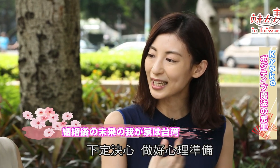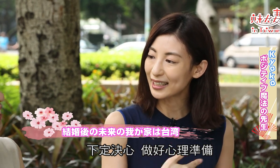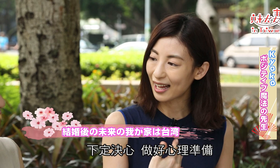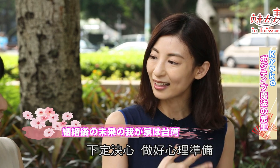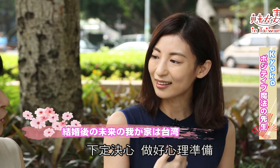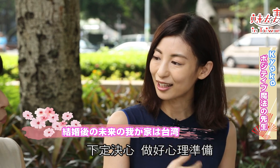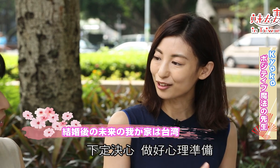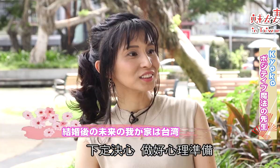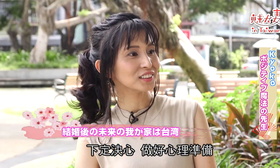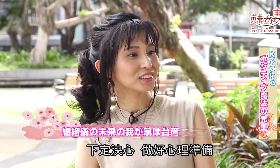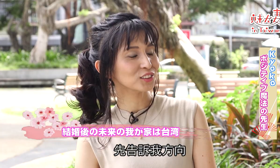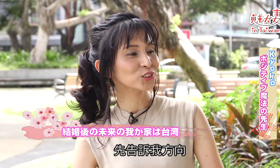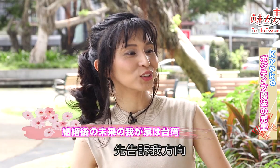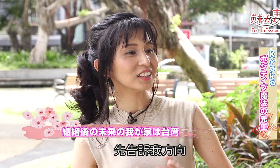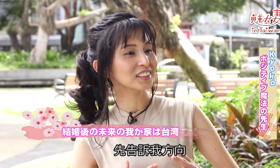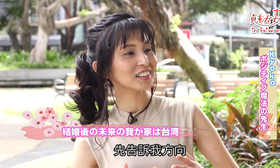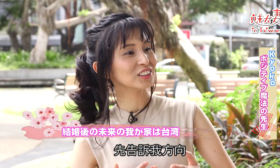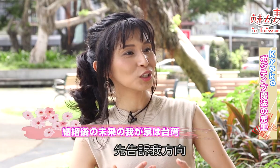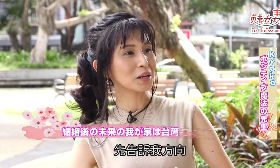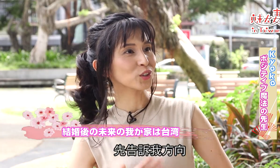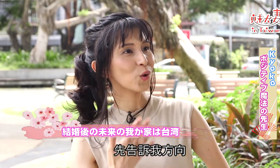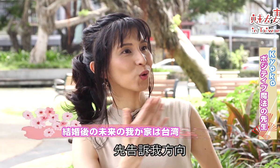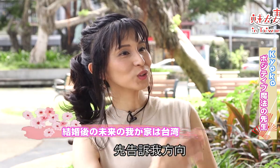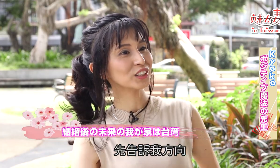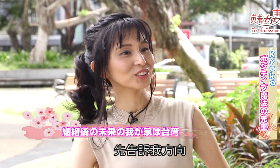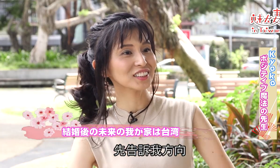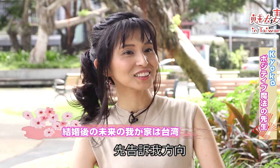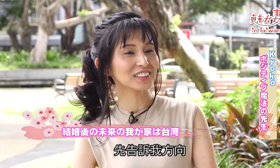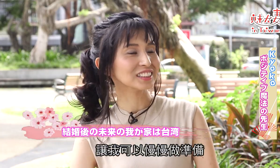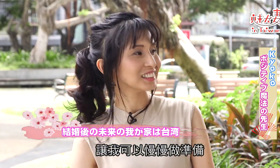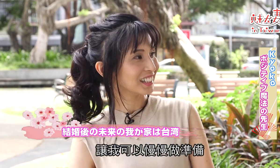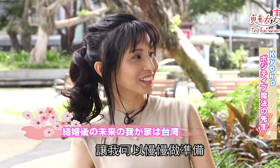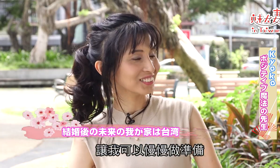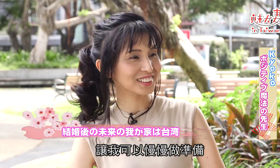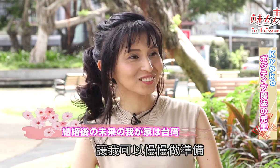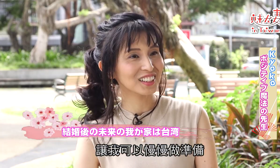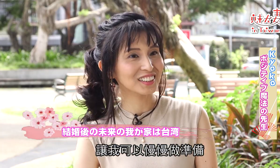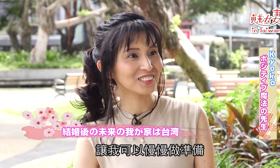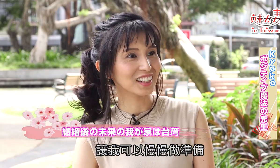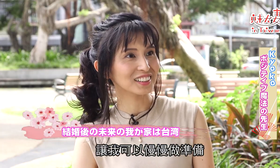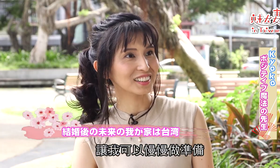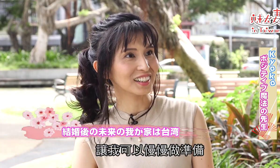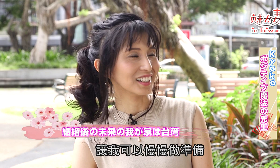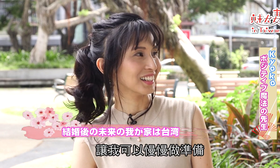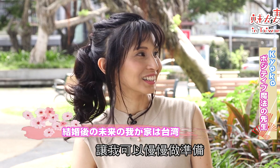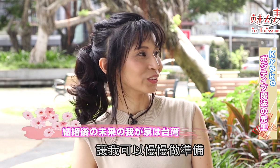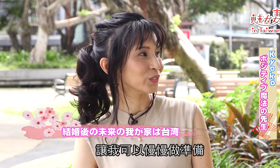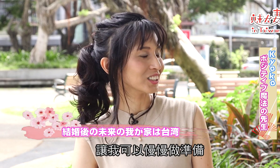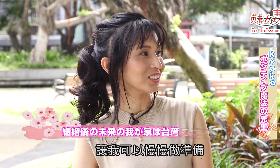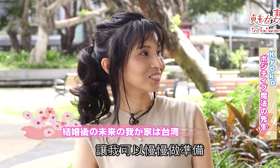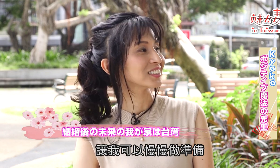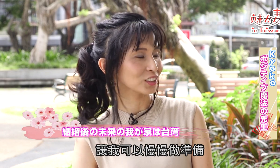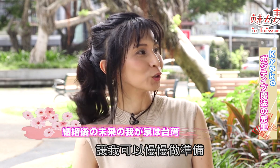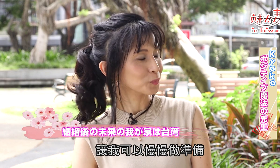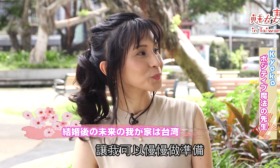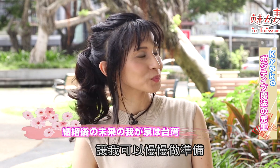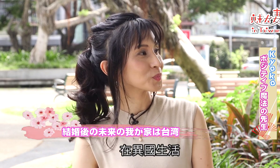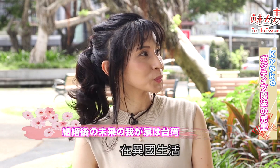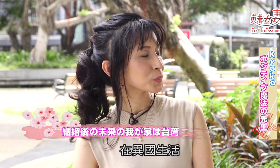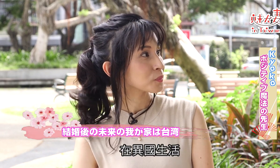つ準備することができたっていうのは、まあ、その方向性を教えて先にね、教えてもらったのでありがたいななんて思っておりますけど、 じゃあ全然